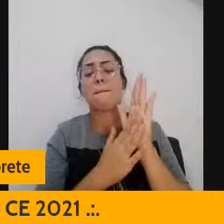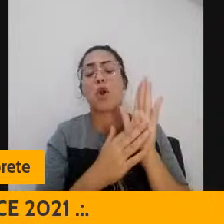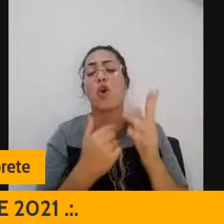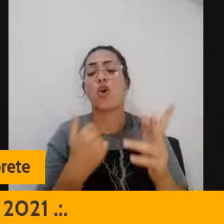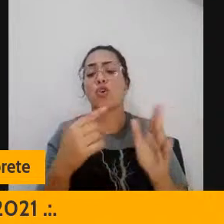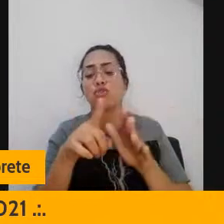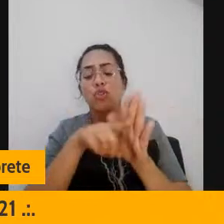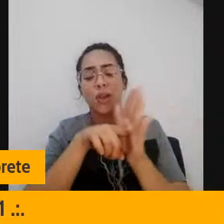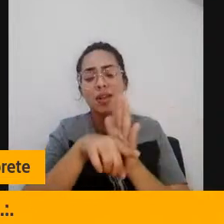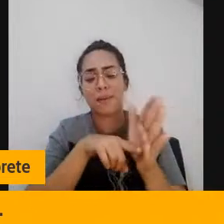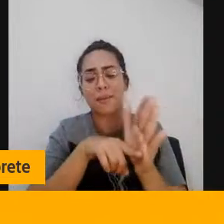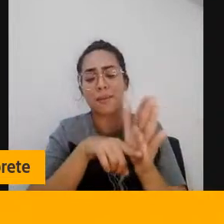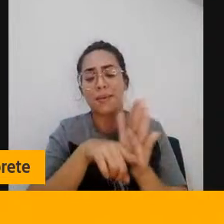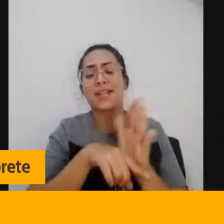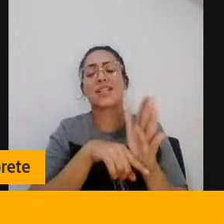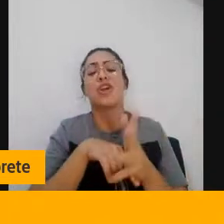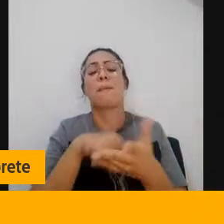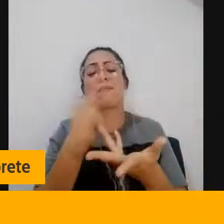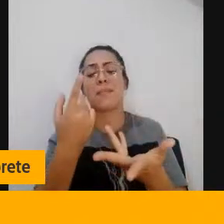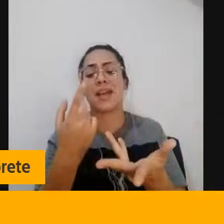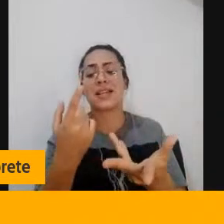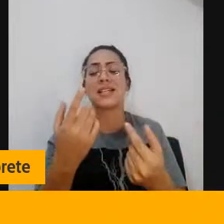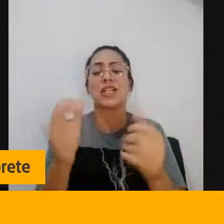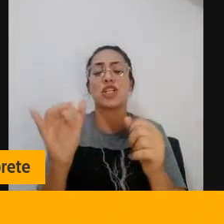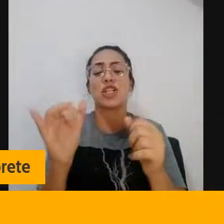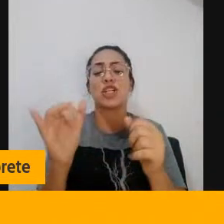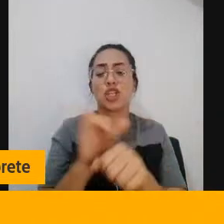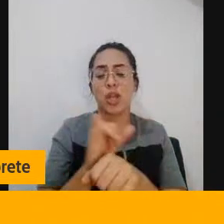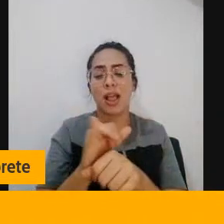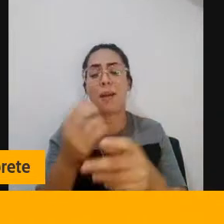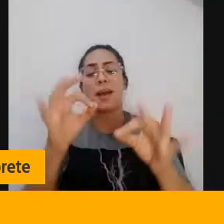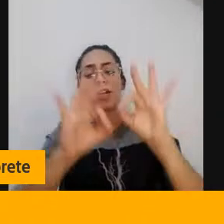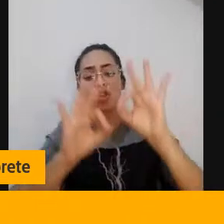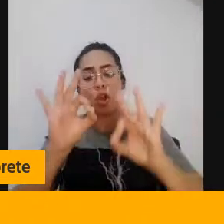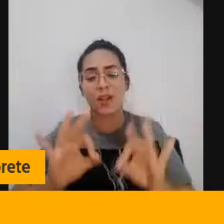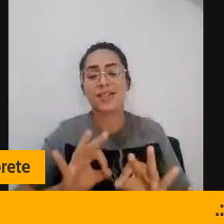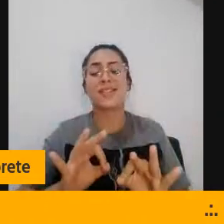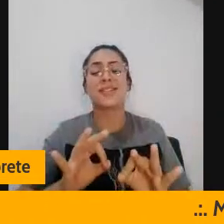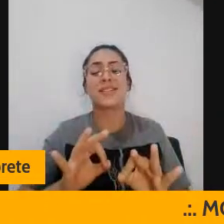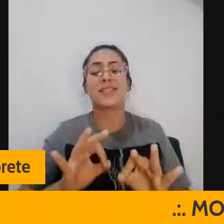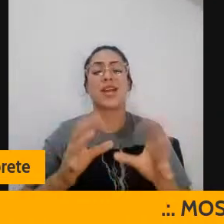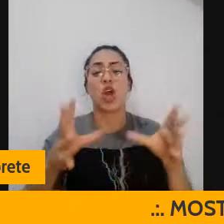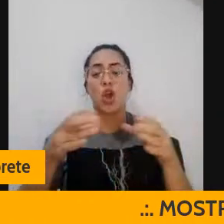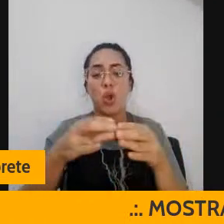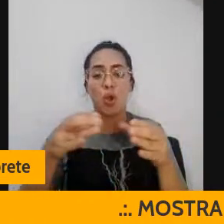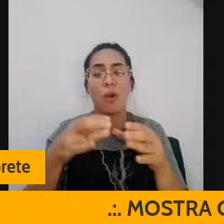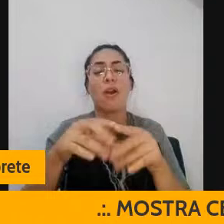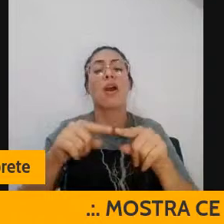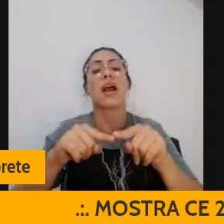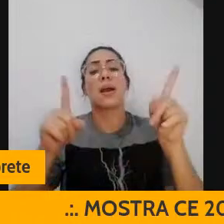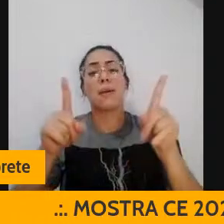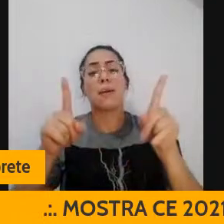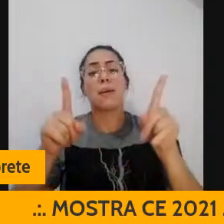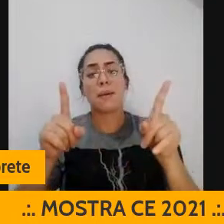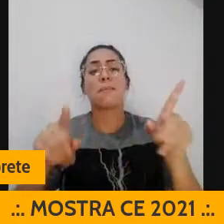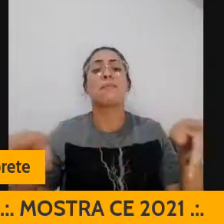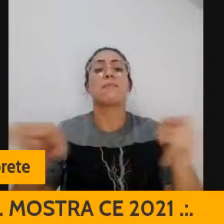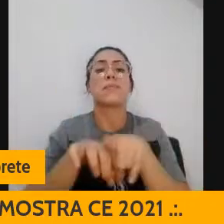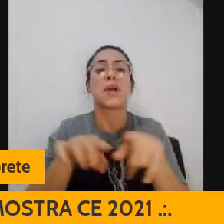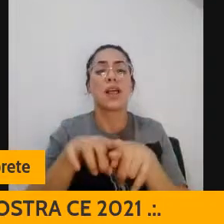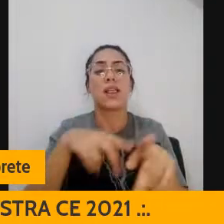planejamento, a proposta da professora Késia, enfim. Mas eu diria